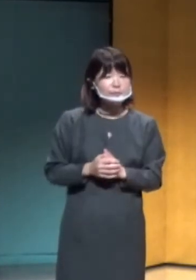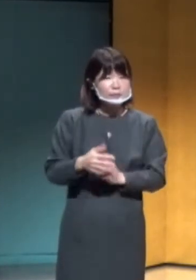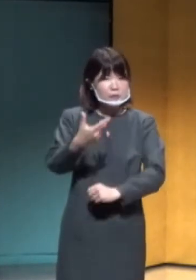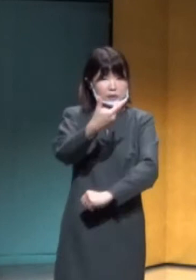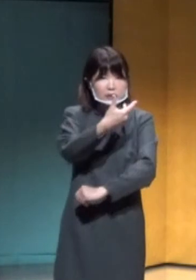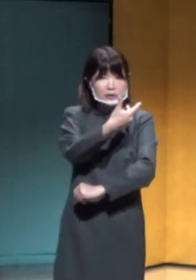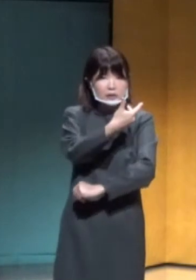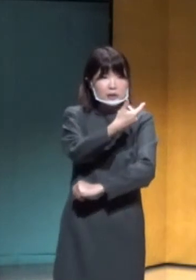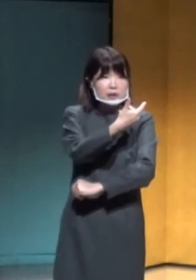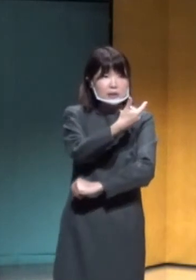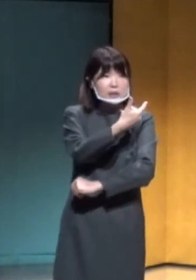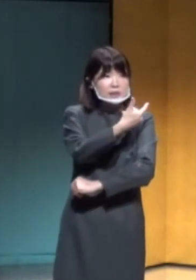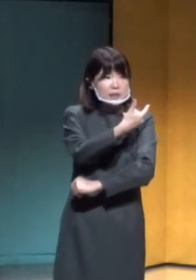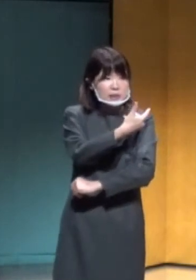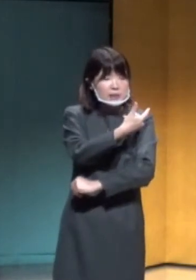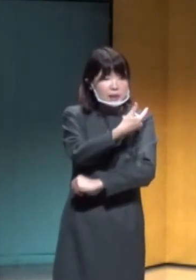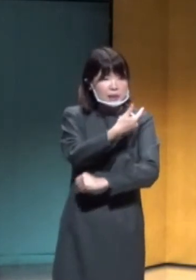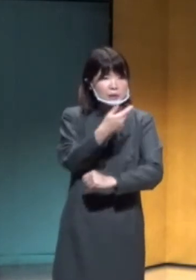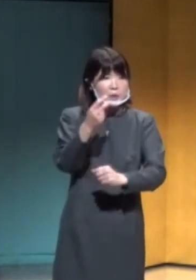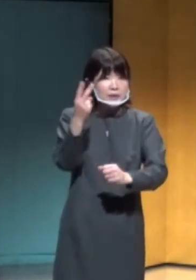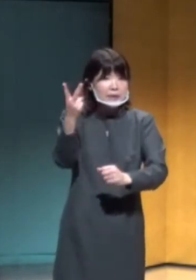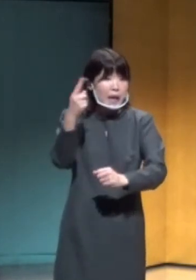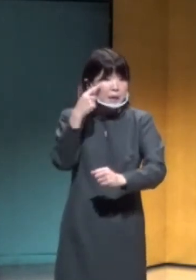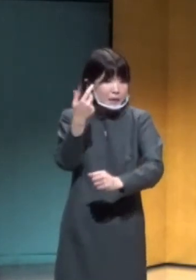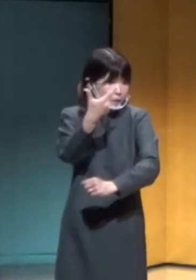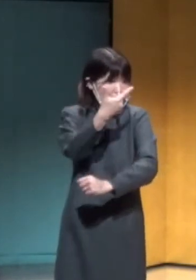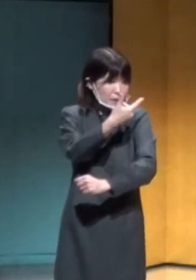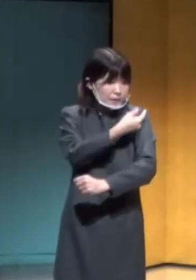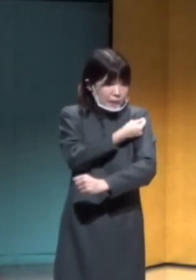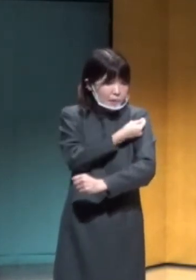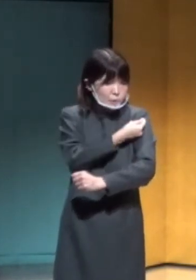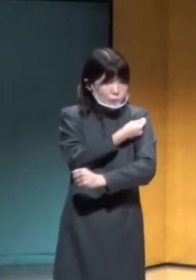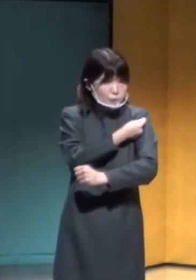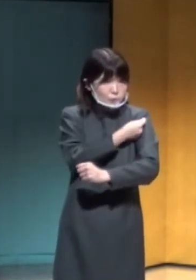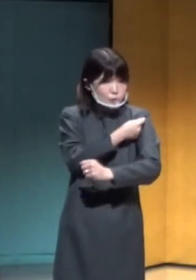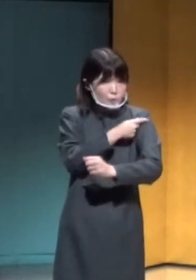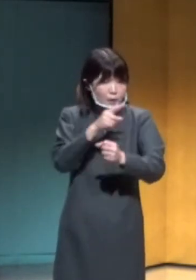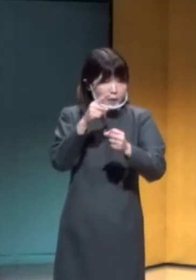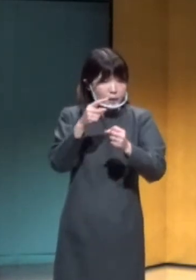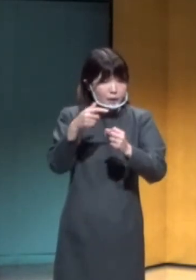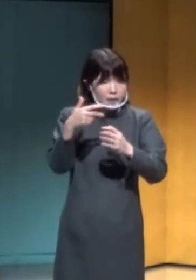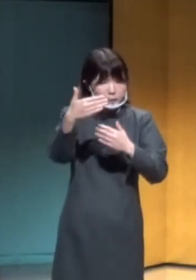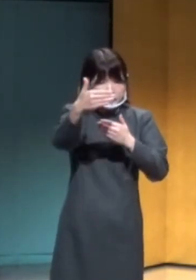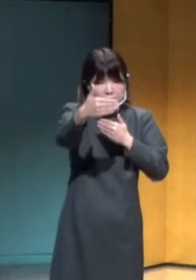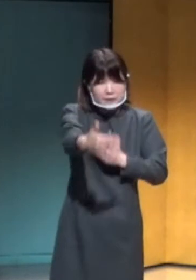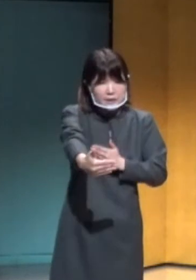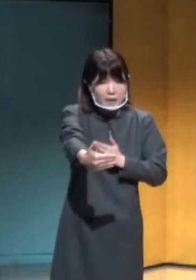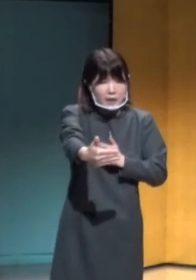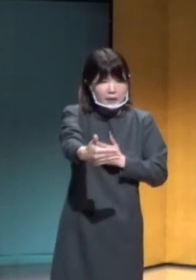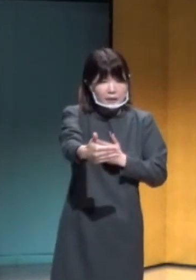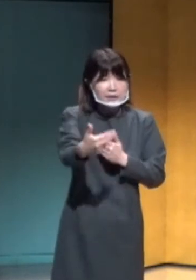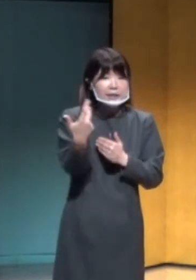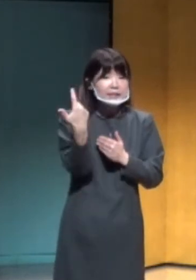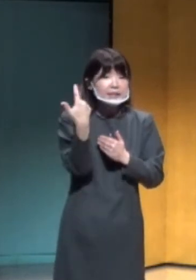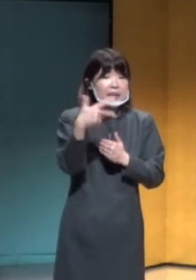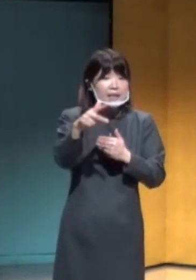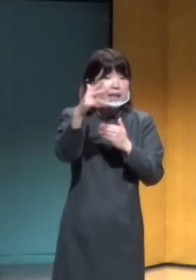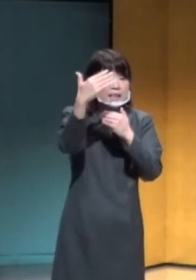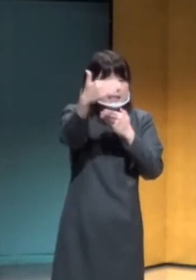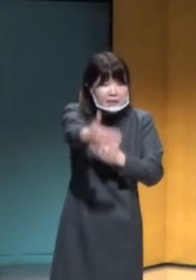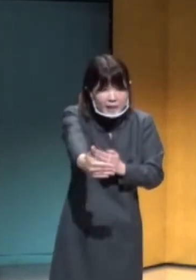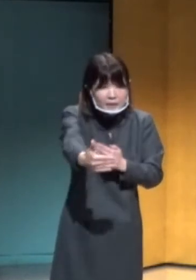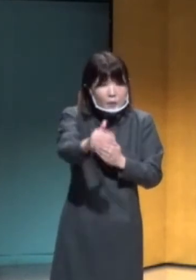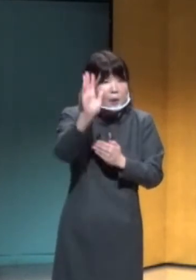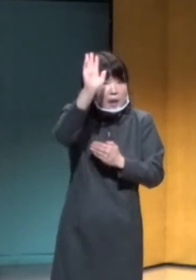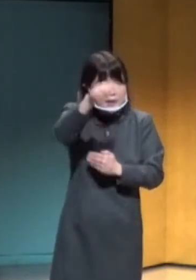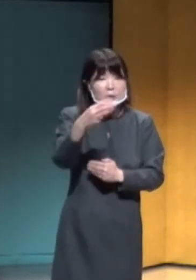種後7ヶ月8ヶ月が1ヶ月縮まりまして、 7ヶ月後から市民の皆様、まずは高齢者